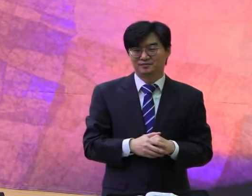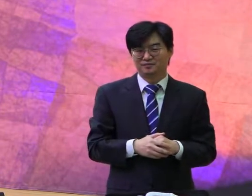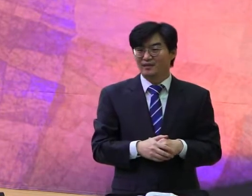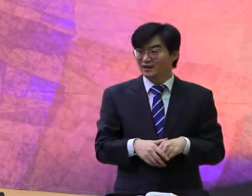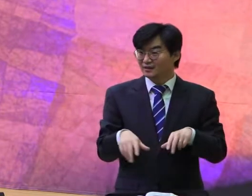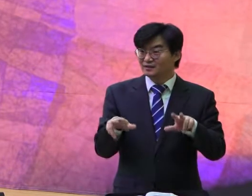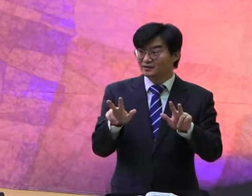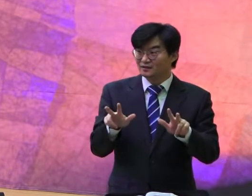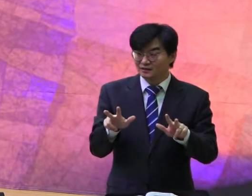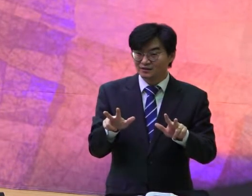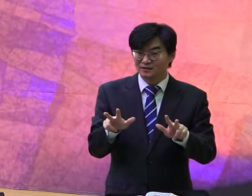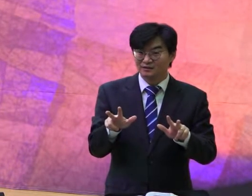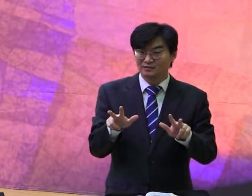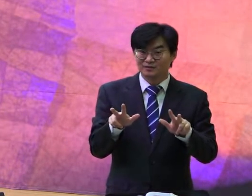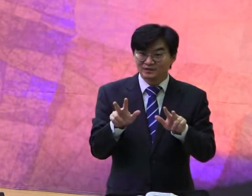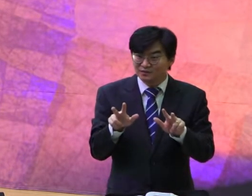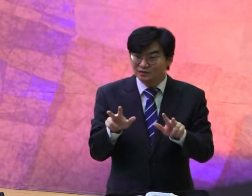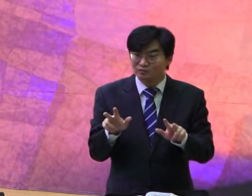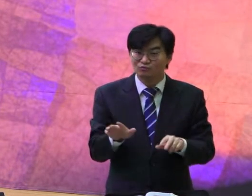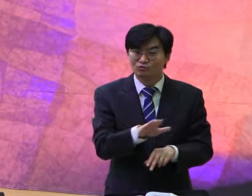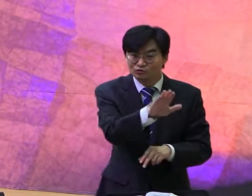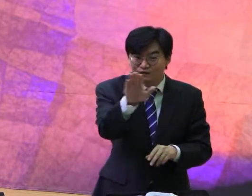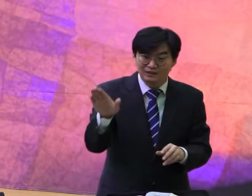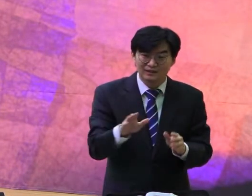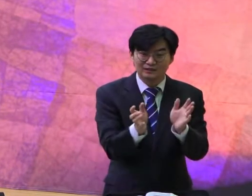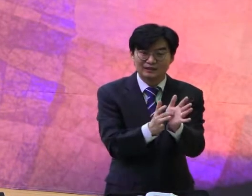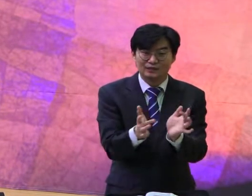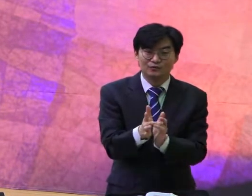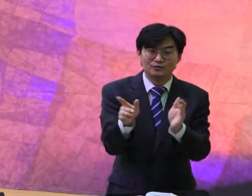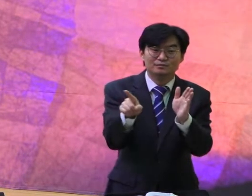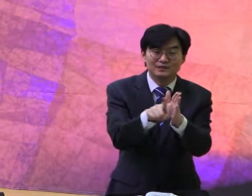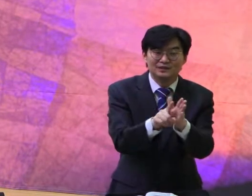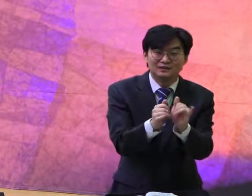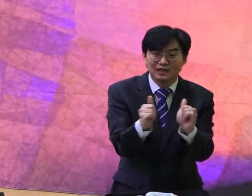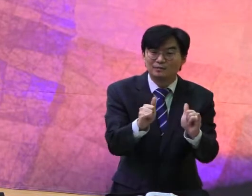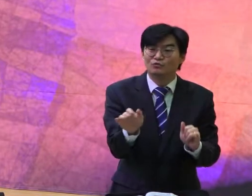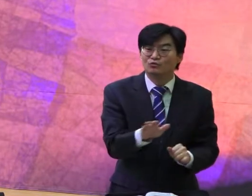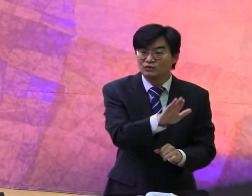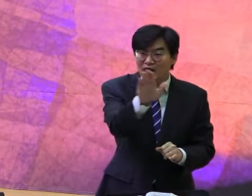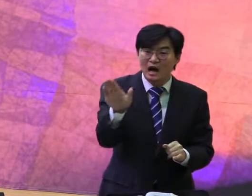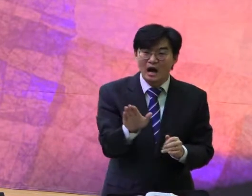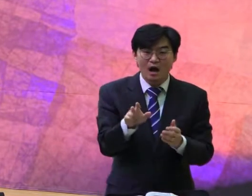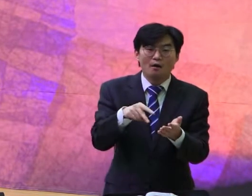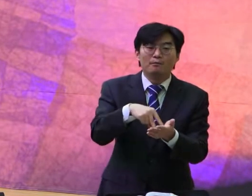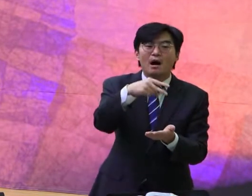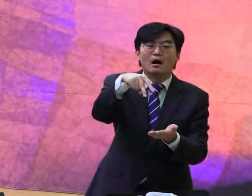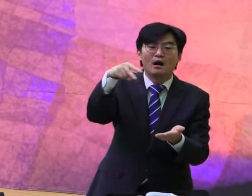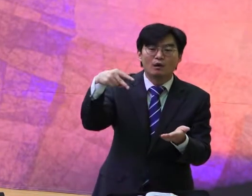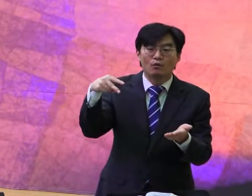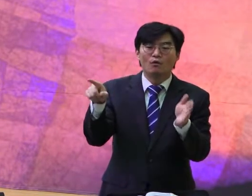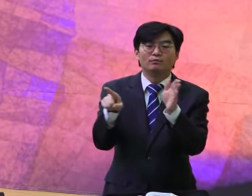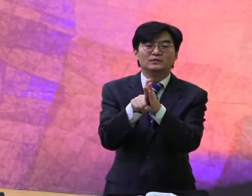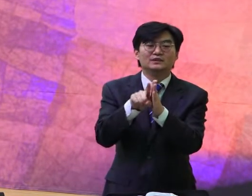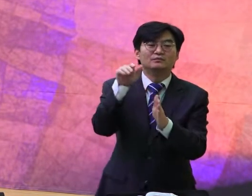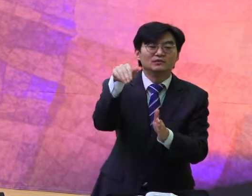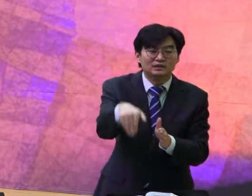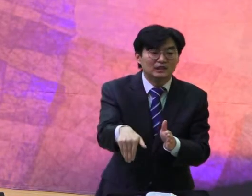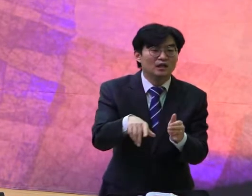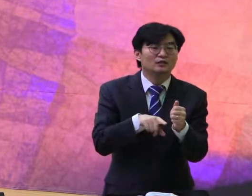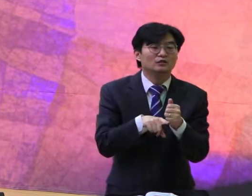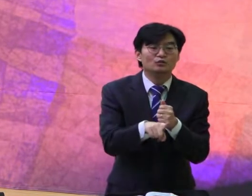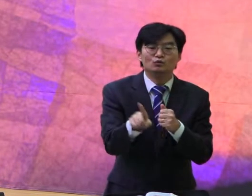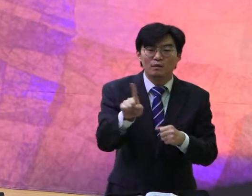시대도 마찬가지입니다. 현대 그리스도인들이 방황하는 원인은 명확합니다. 그것은 십자가 중심의